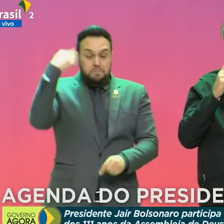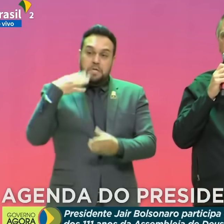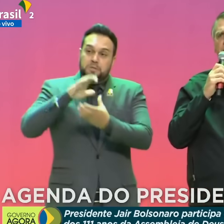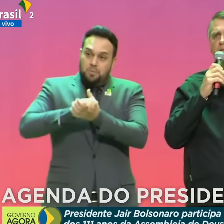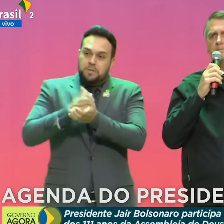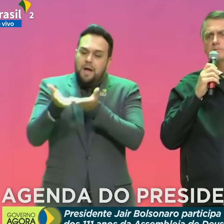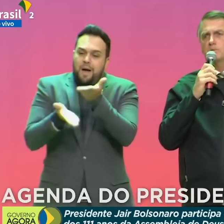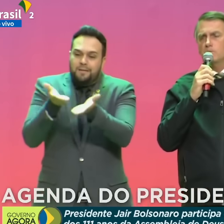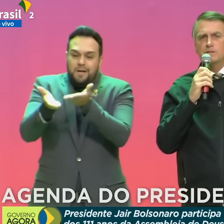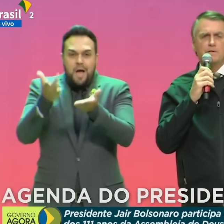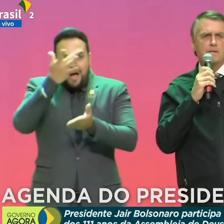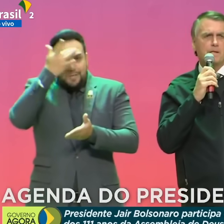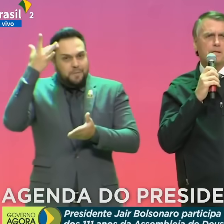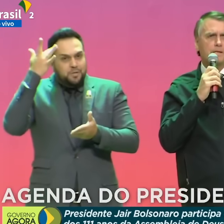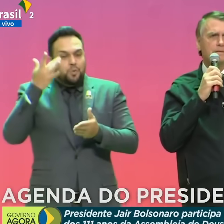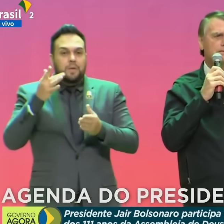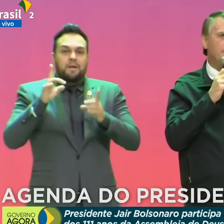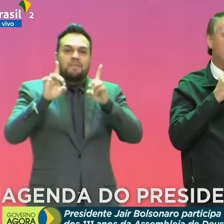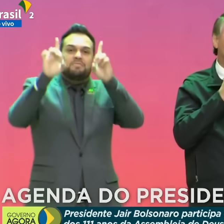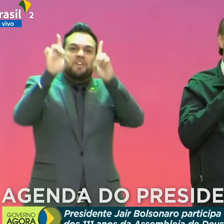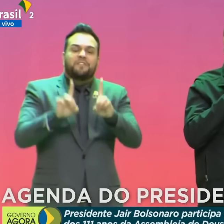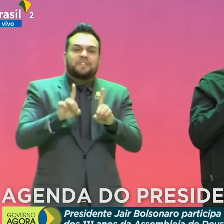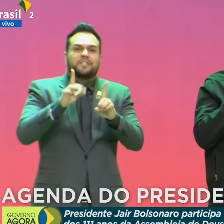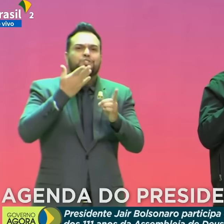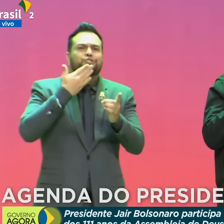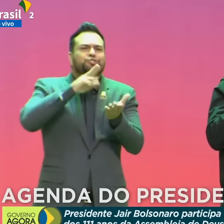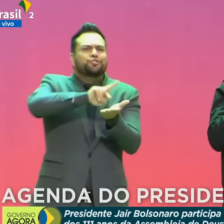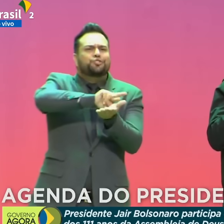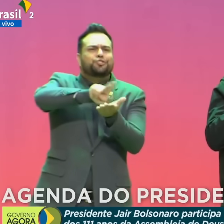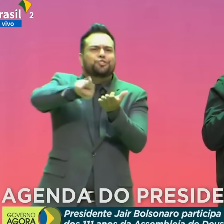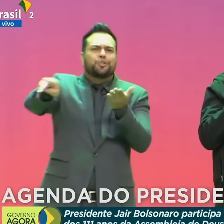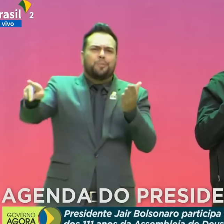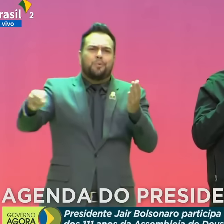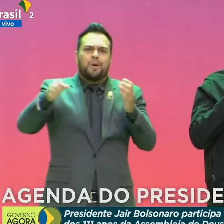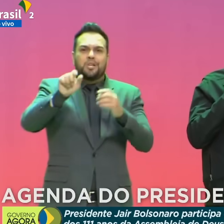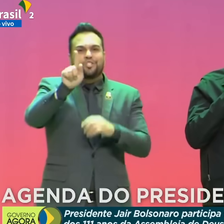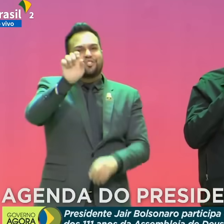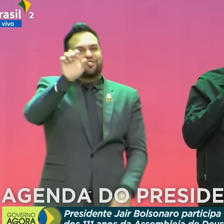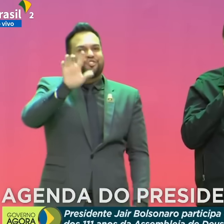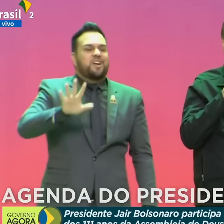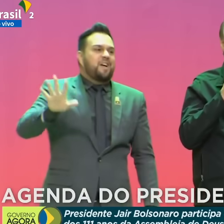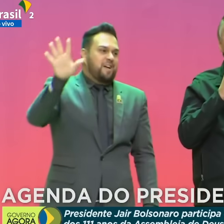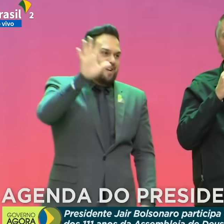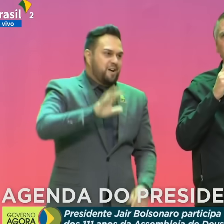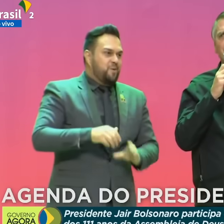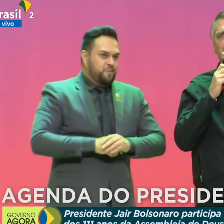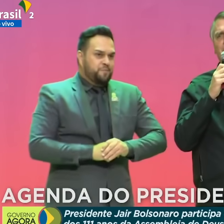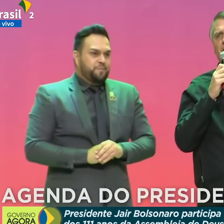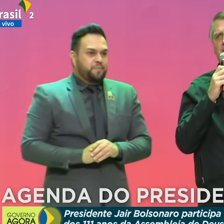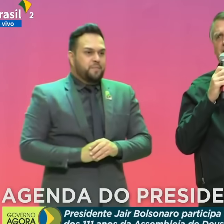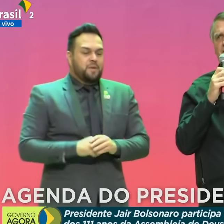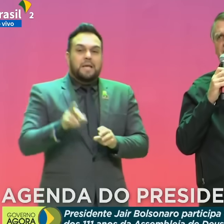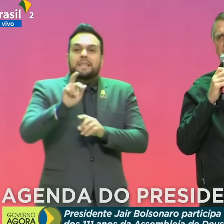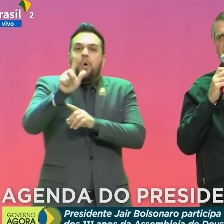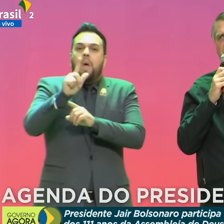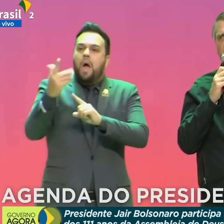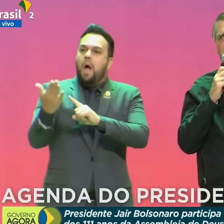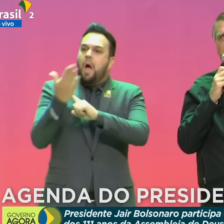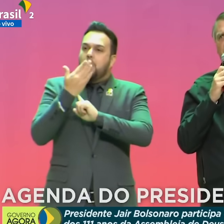pessoas com deficiência de maneira geral. Não ajuda a mim